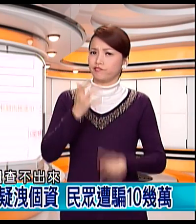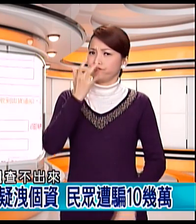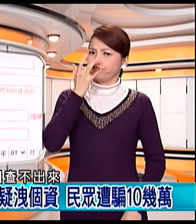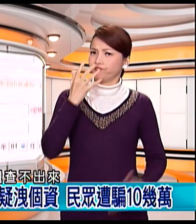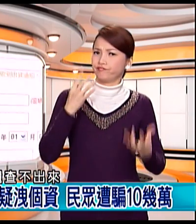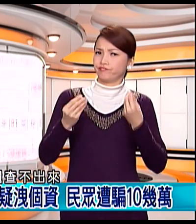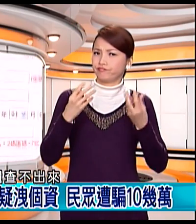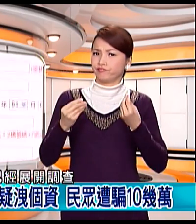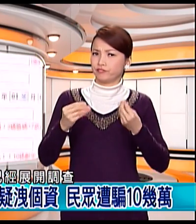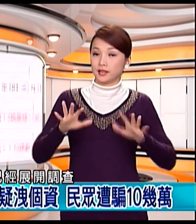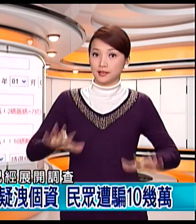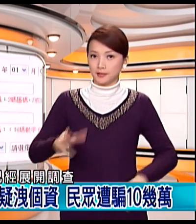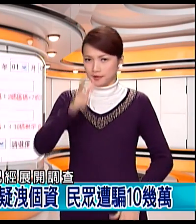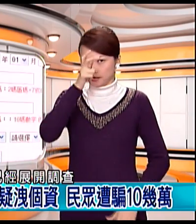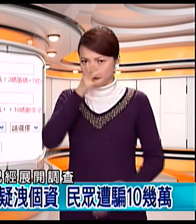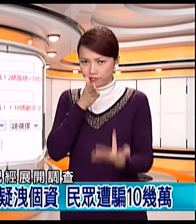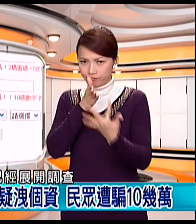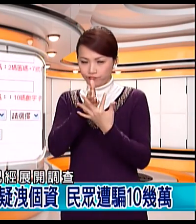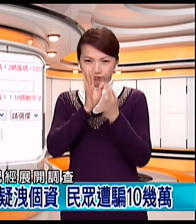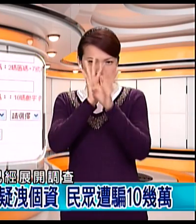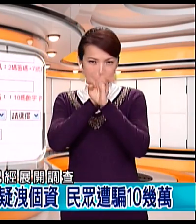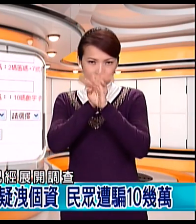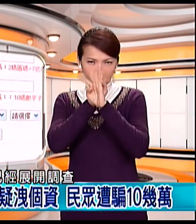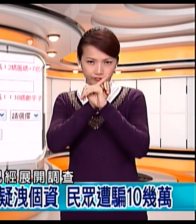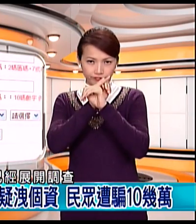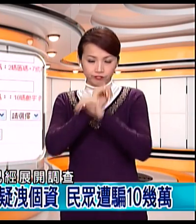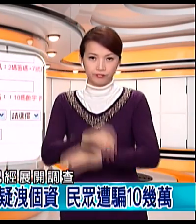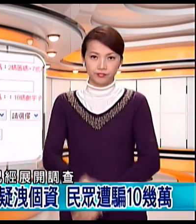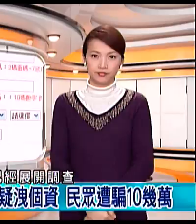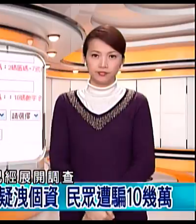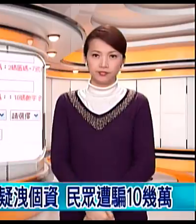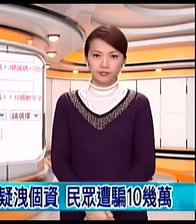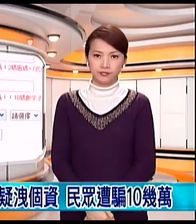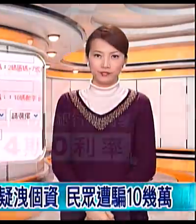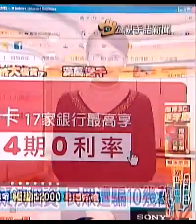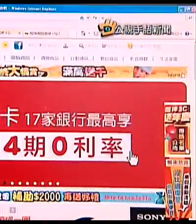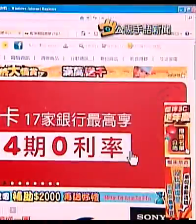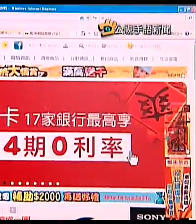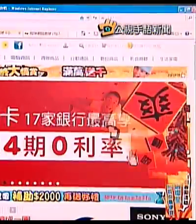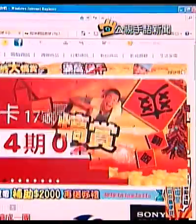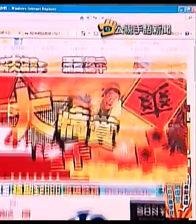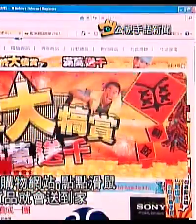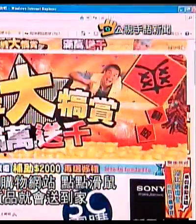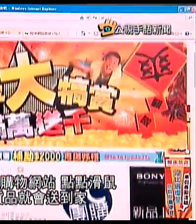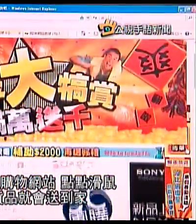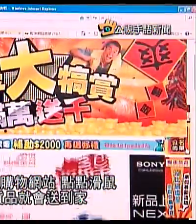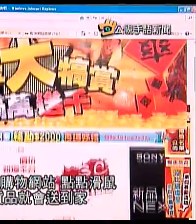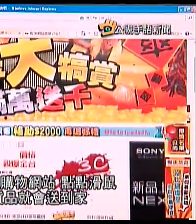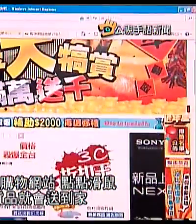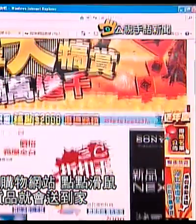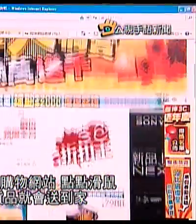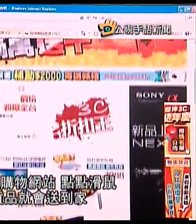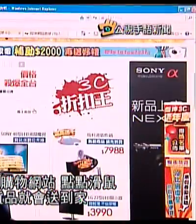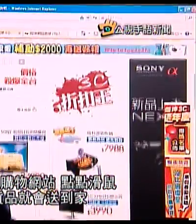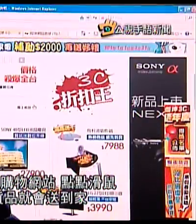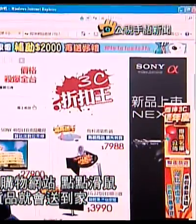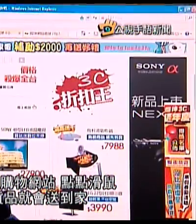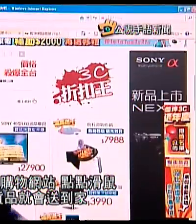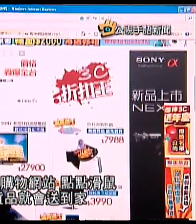来，目前警方已经展开调查。 在3C 购物网站点点滑鼠，货品就会